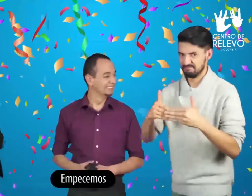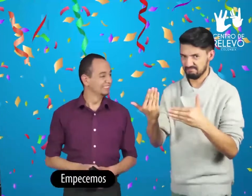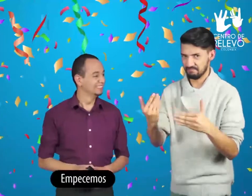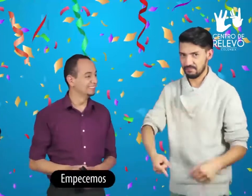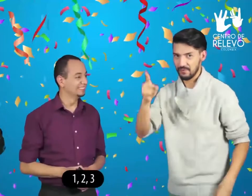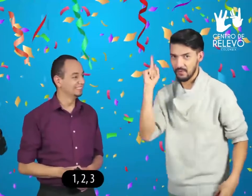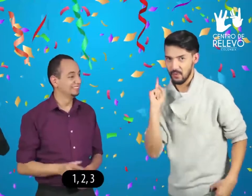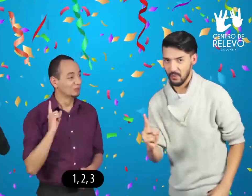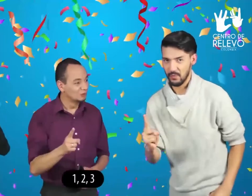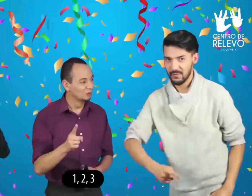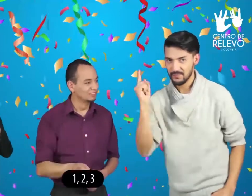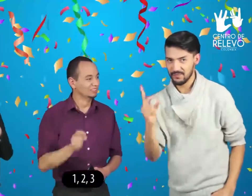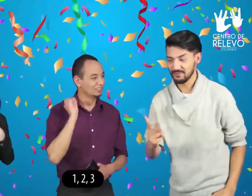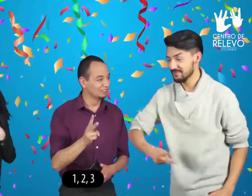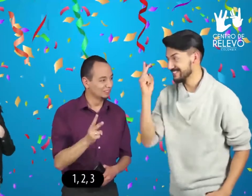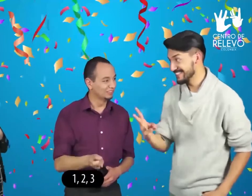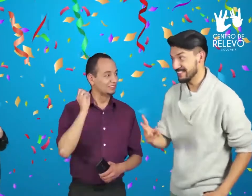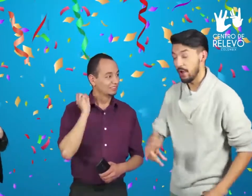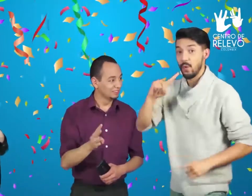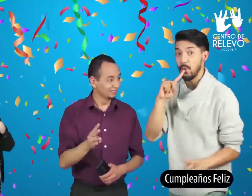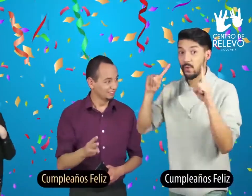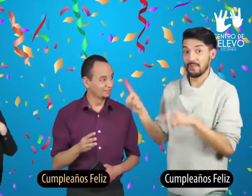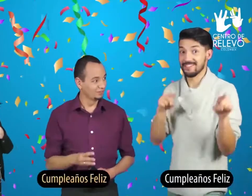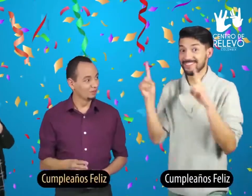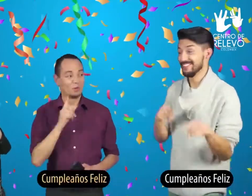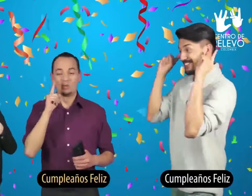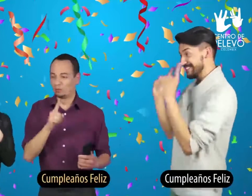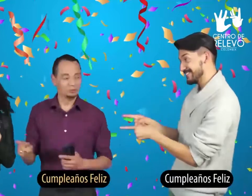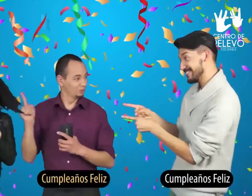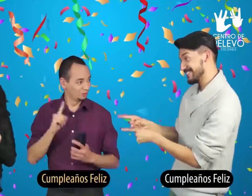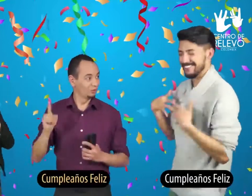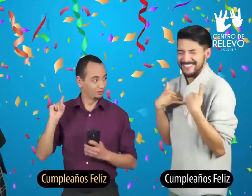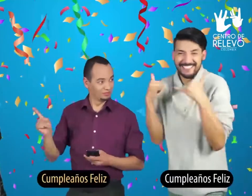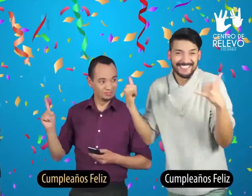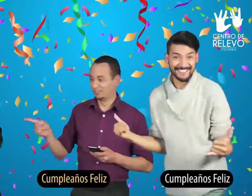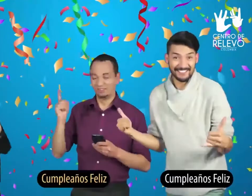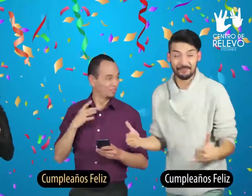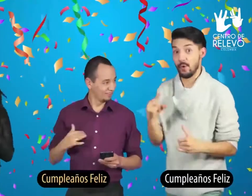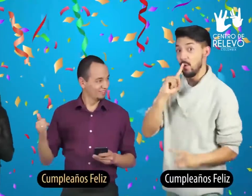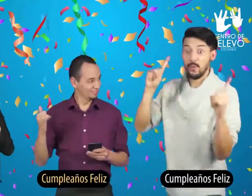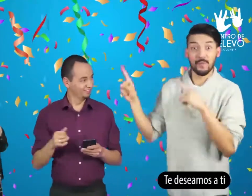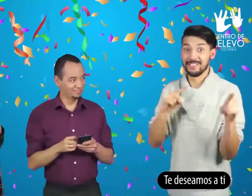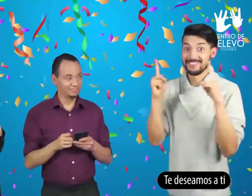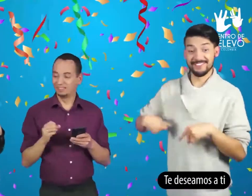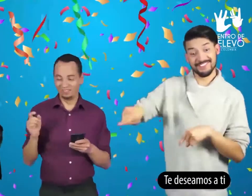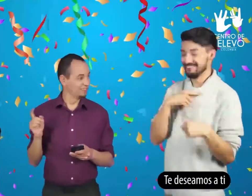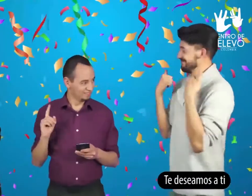Empecemos. Uno, dos, tres. Cumpleaños feliz, te deseamos